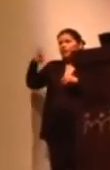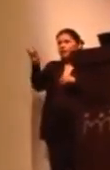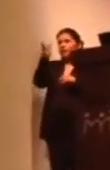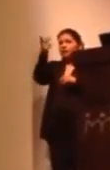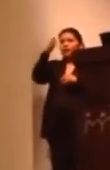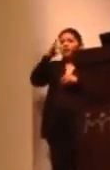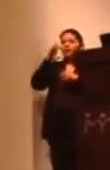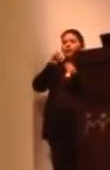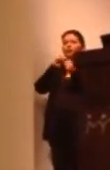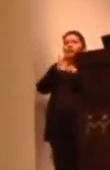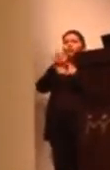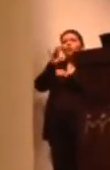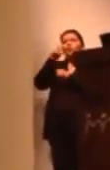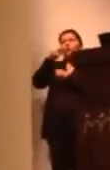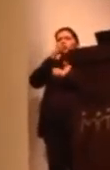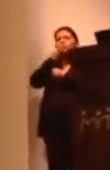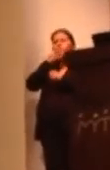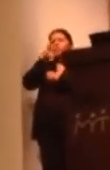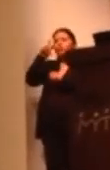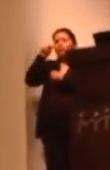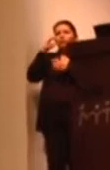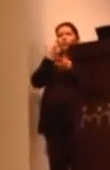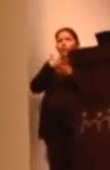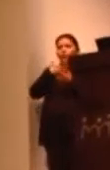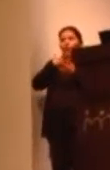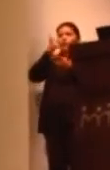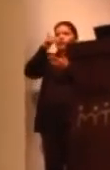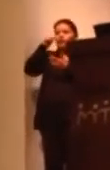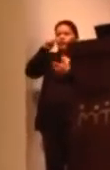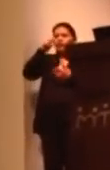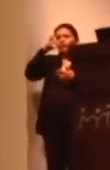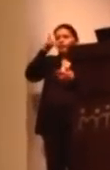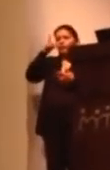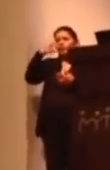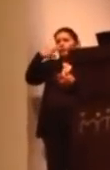están diagnosticados con TDAH que no lo tienen?